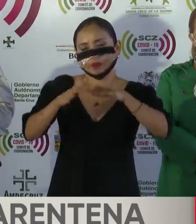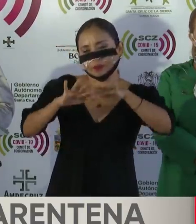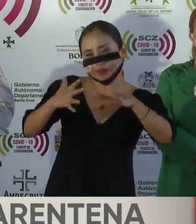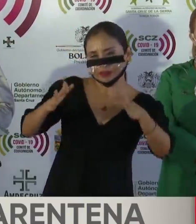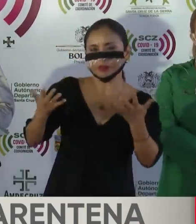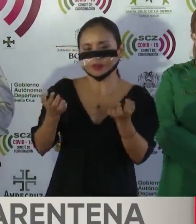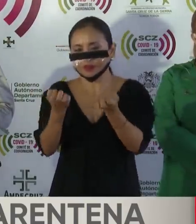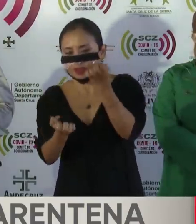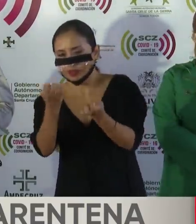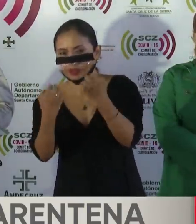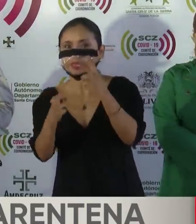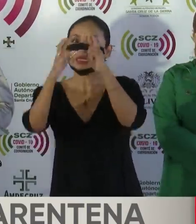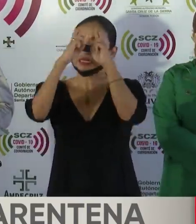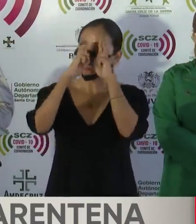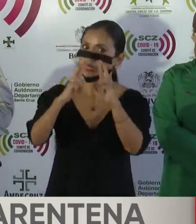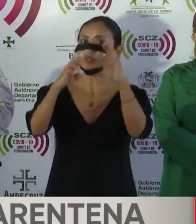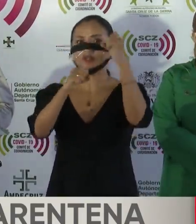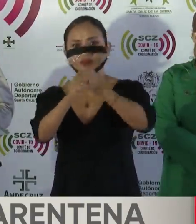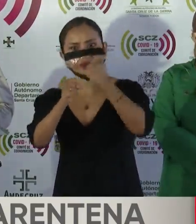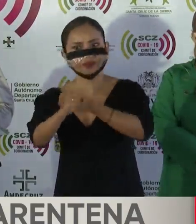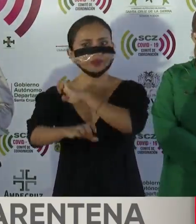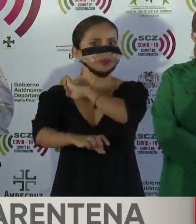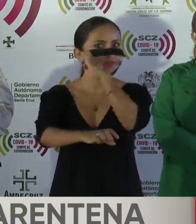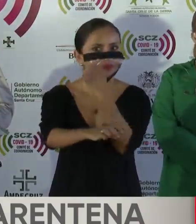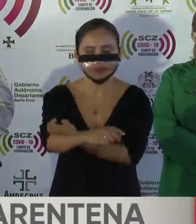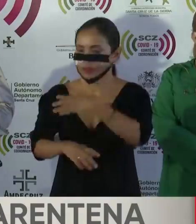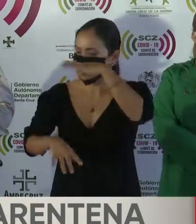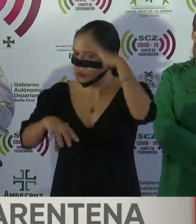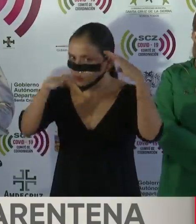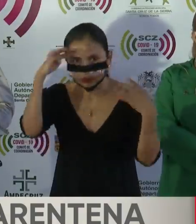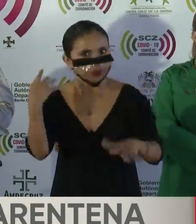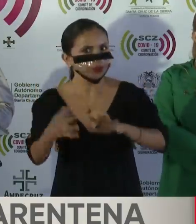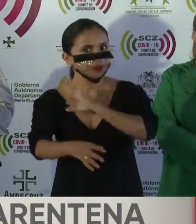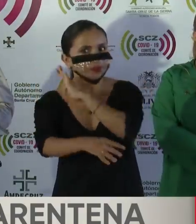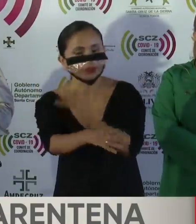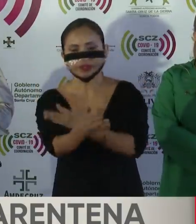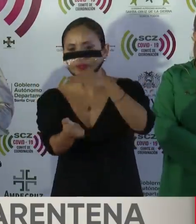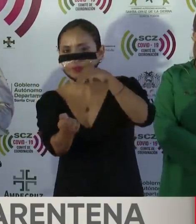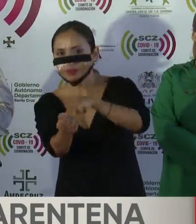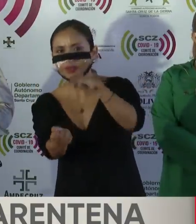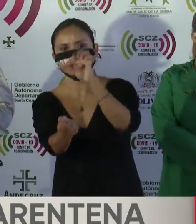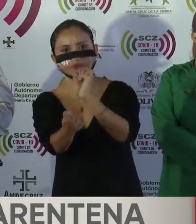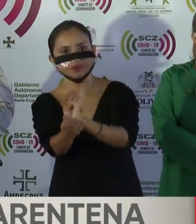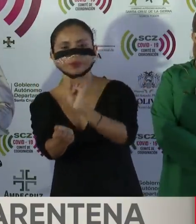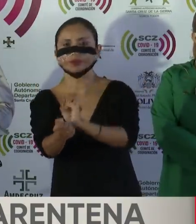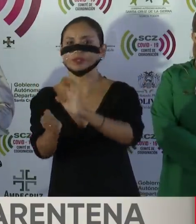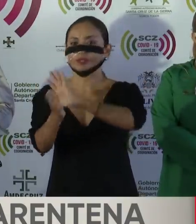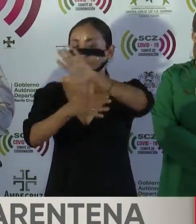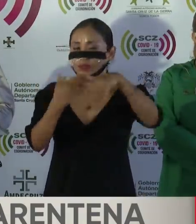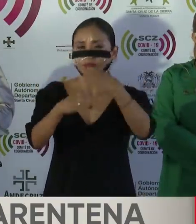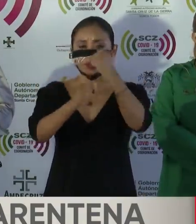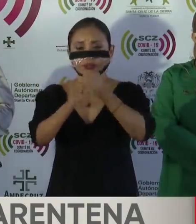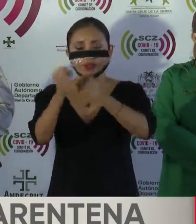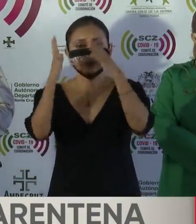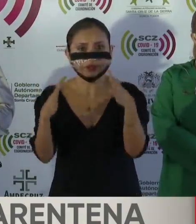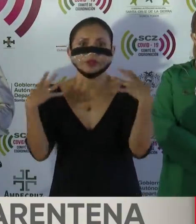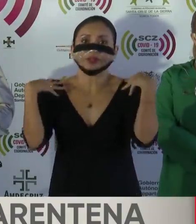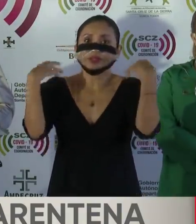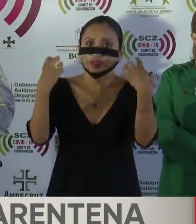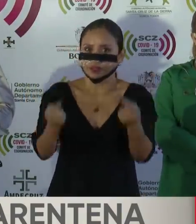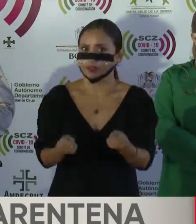Valorar y reconocer el trabajo esforzado y sacrificado de nuestros médicos, enfermeras y trabajadores